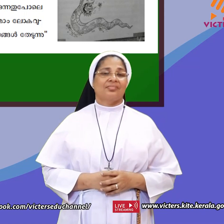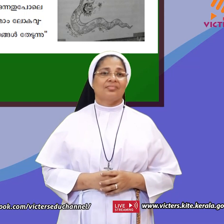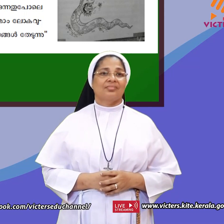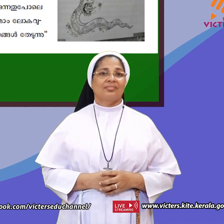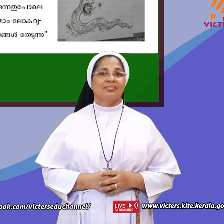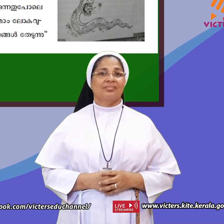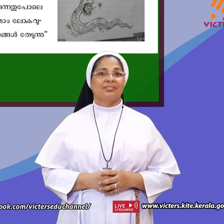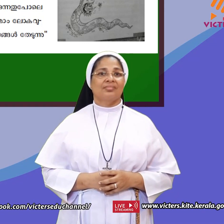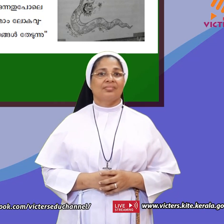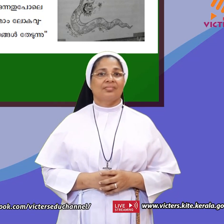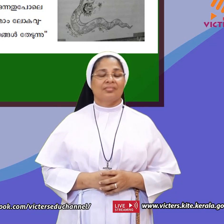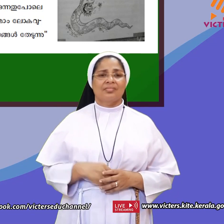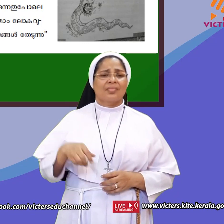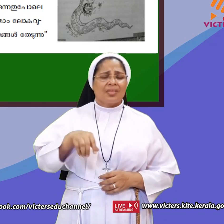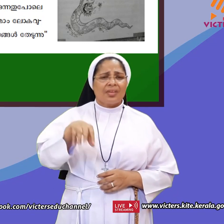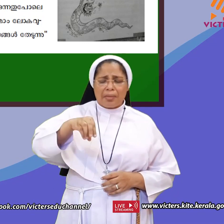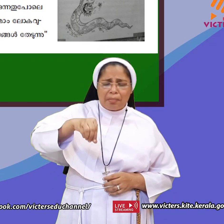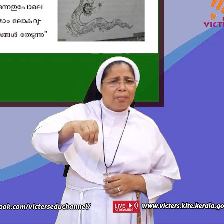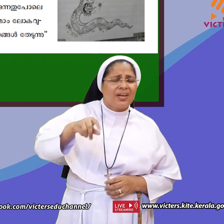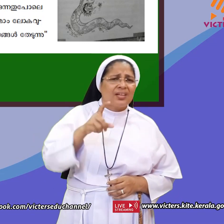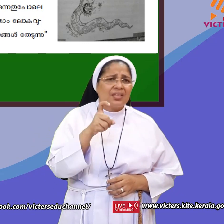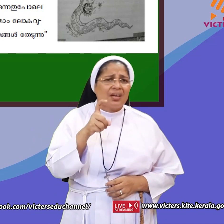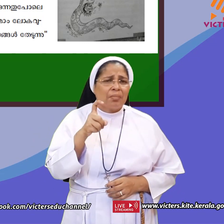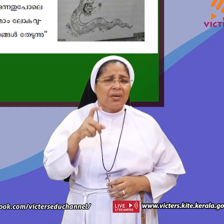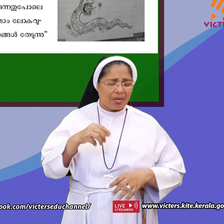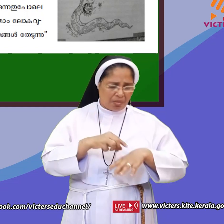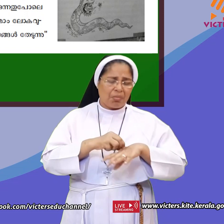മണ്ണിലെ കൃമികീടങ്ങൾക്ക് ഭക്ഷണമാകേണ്ടതാണ്.